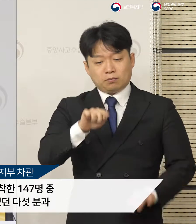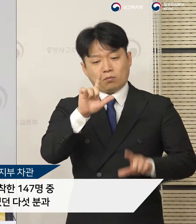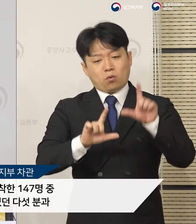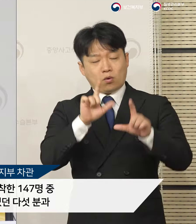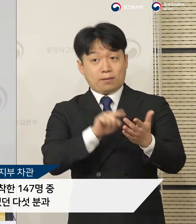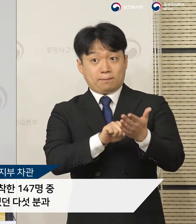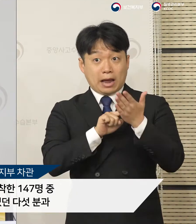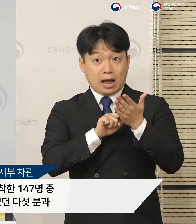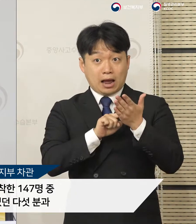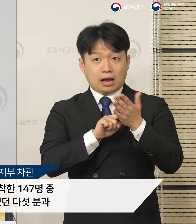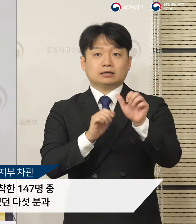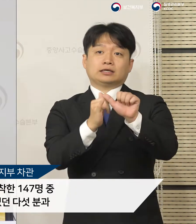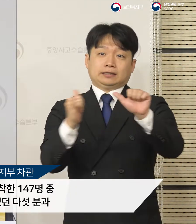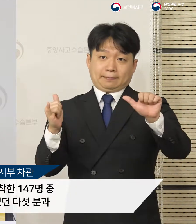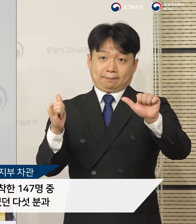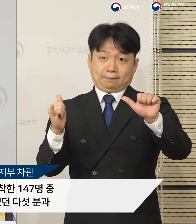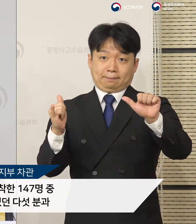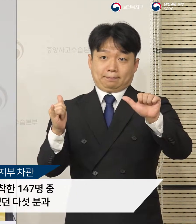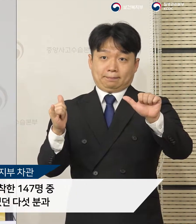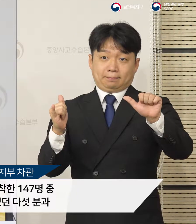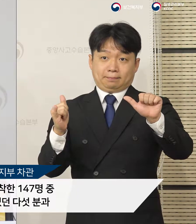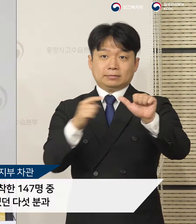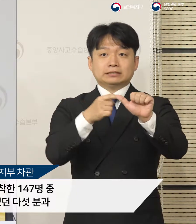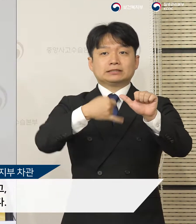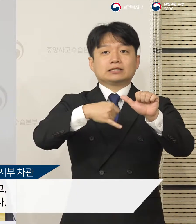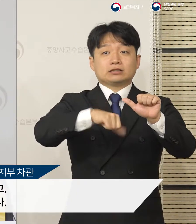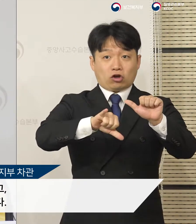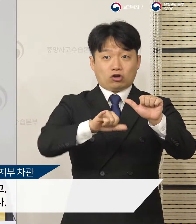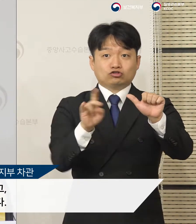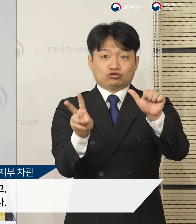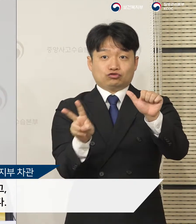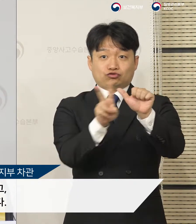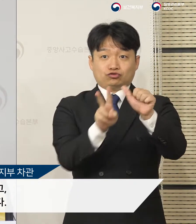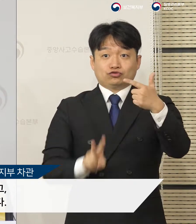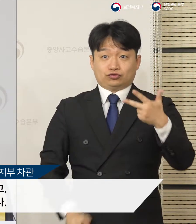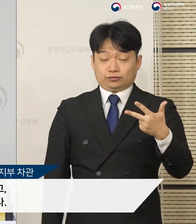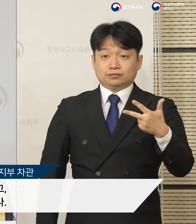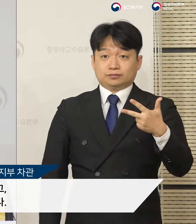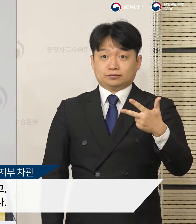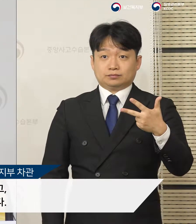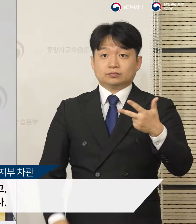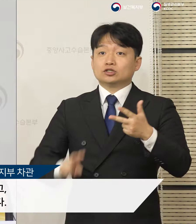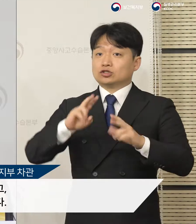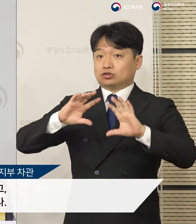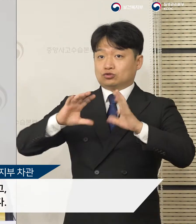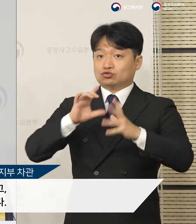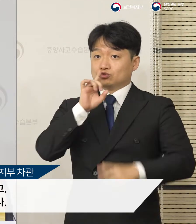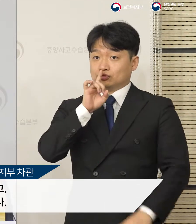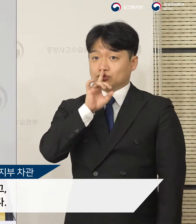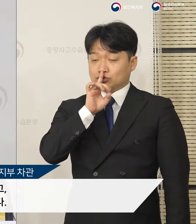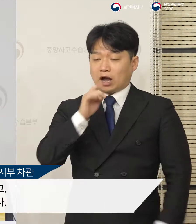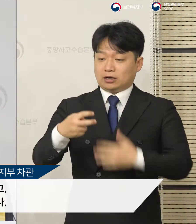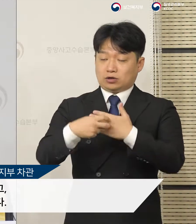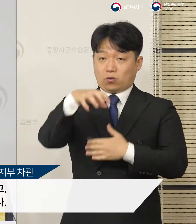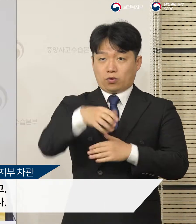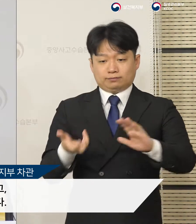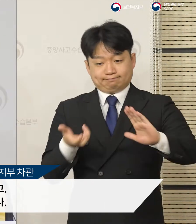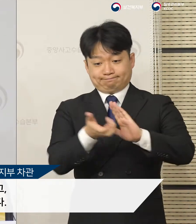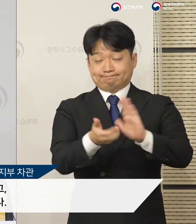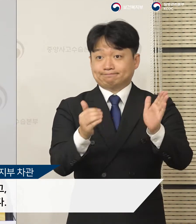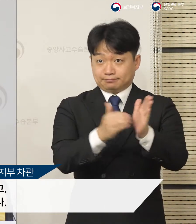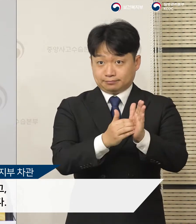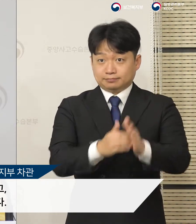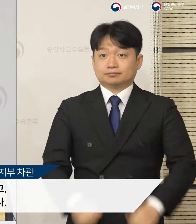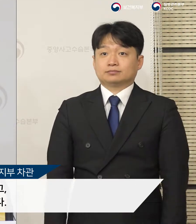발열, 기침 등 증상이 있었던 5분과 자녀 2명은 국립중앙의료원으로